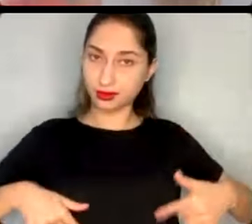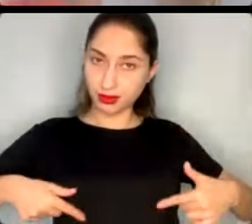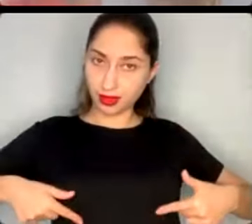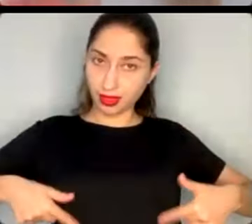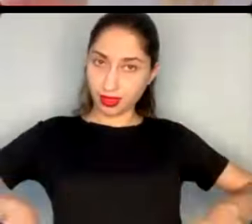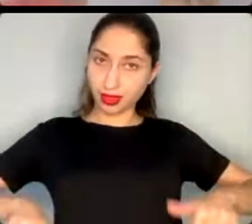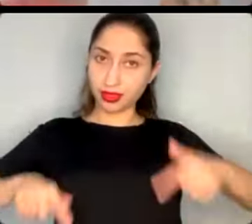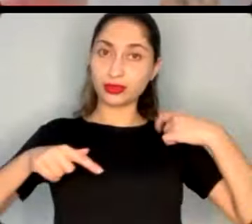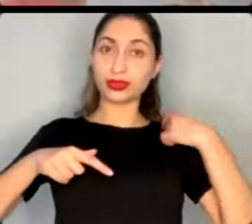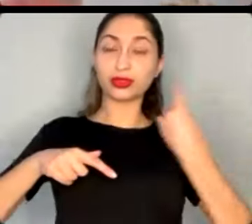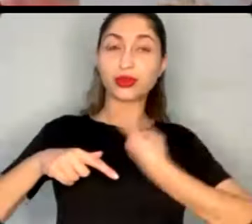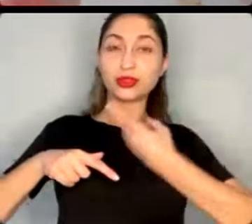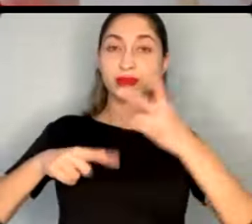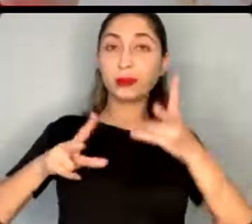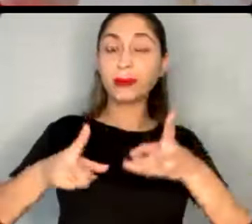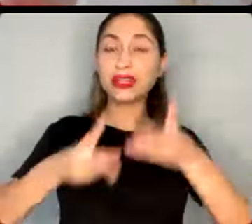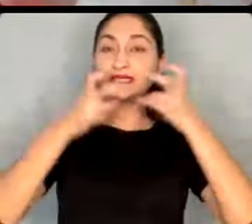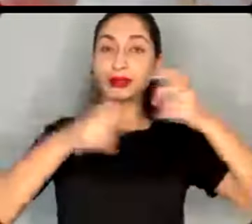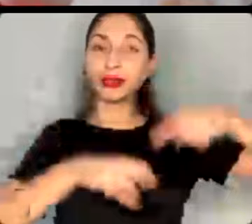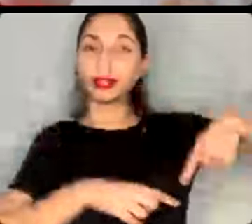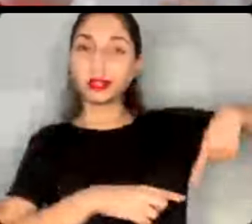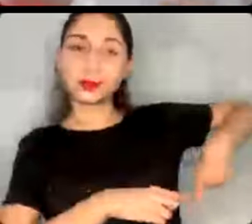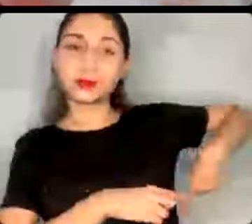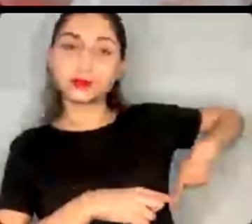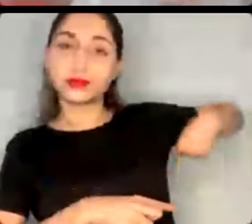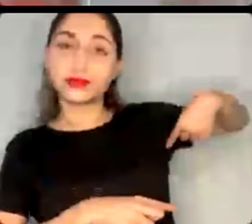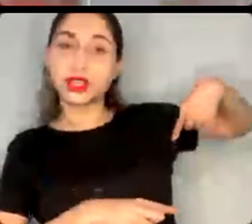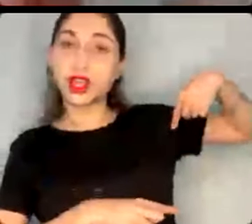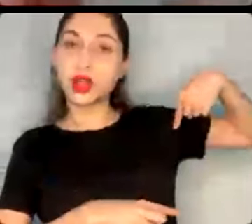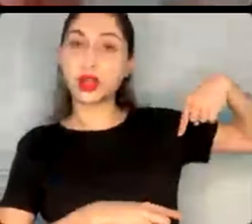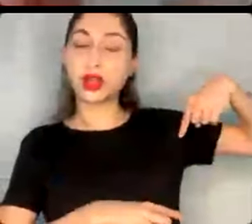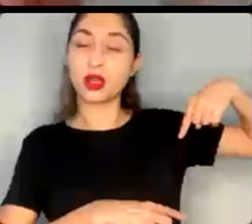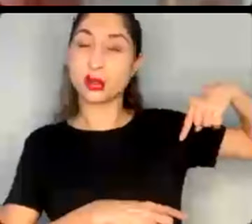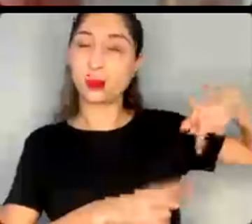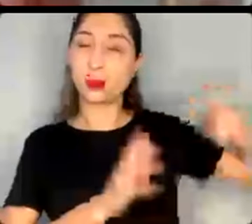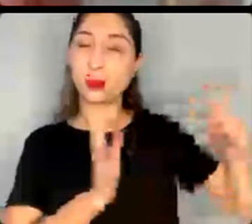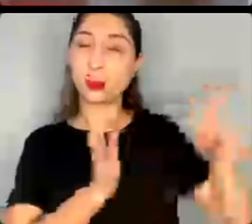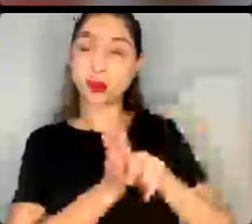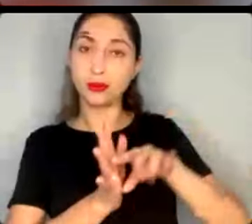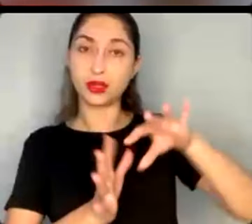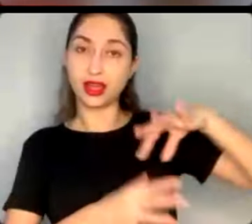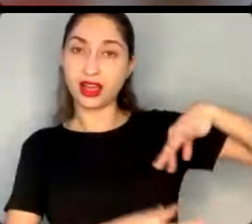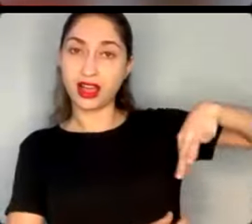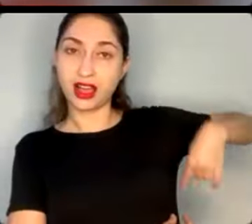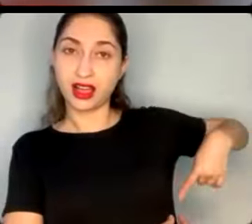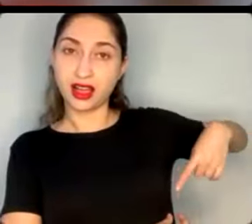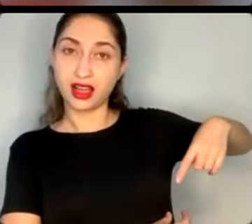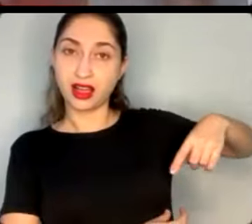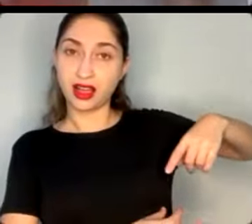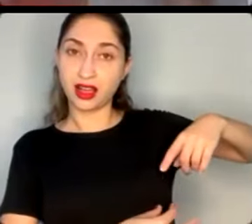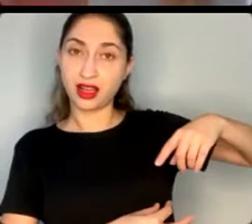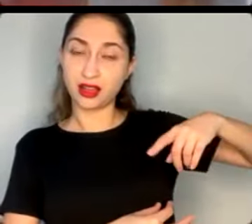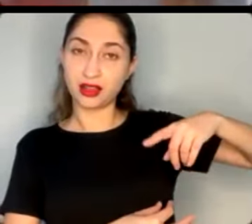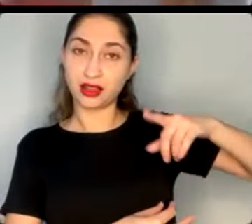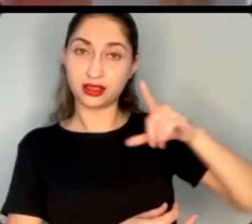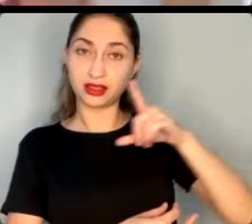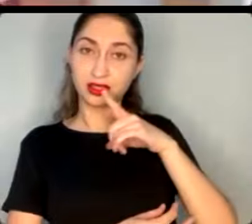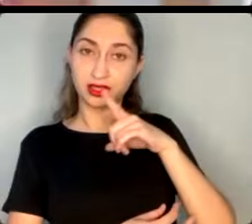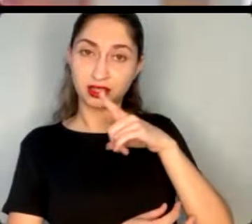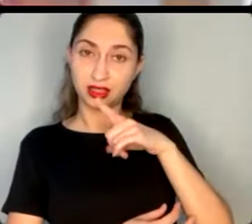perceber que essa coluna torácica é a coluna do meio, né? Abaixo você vai ter a